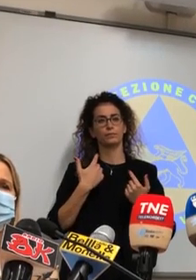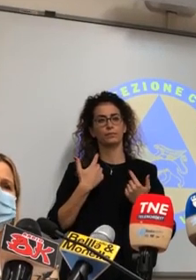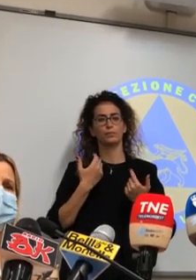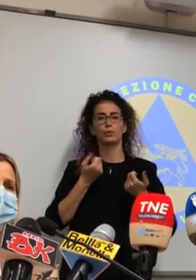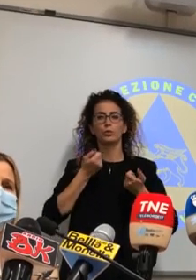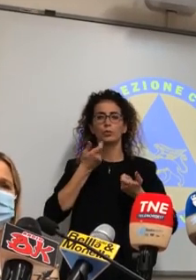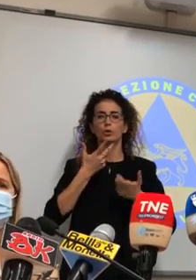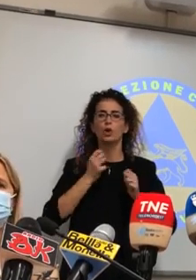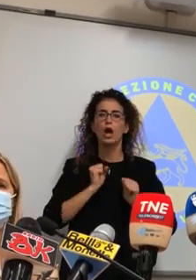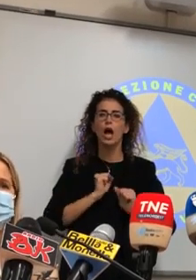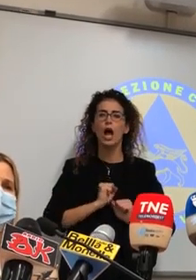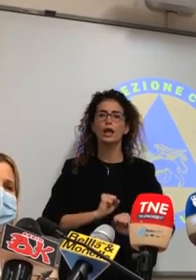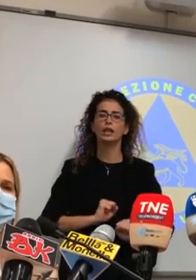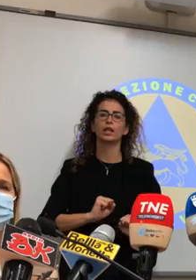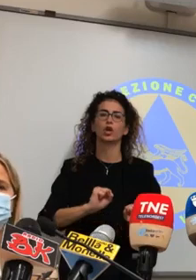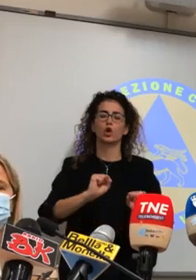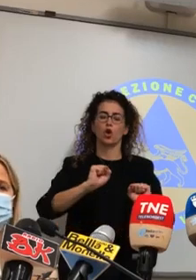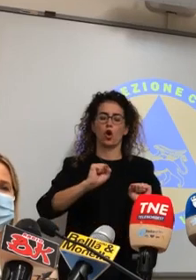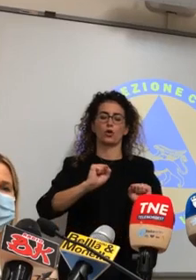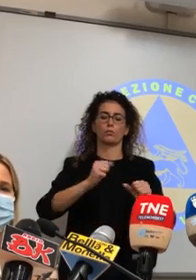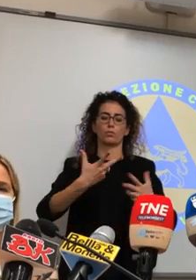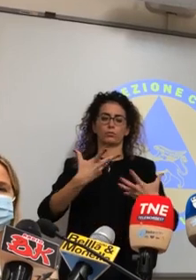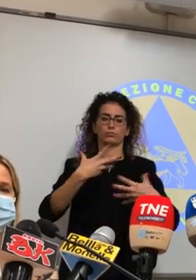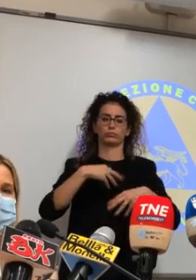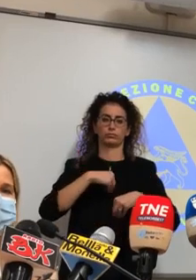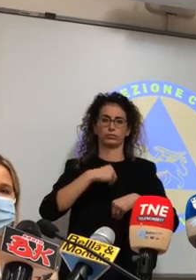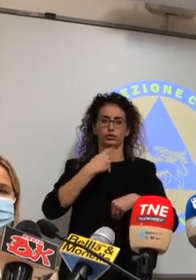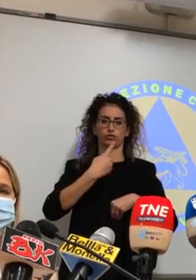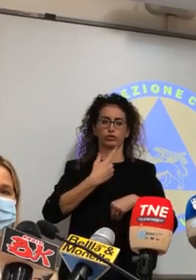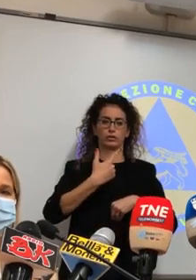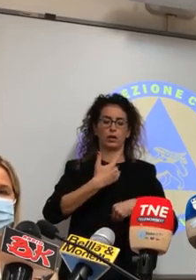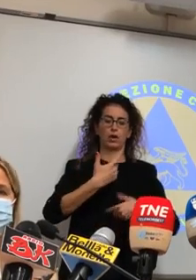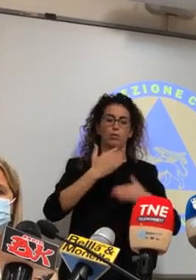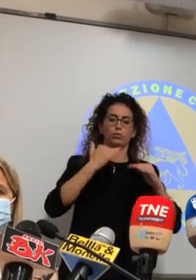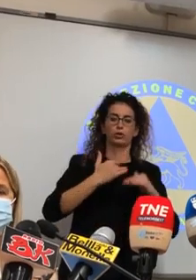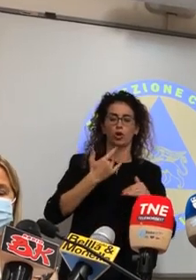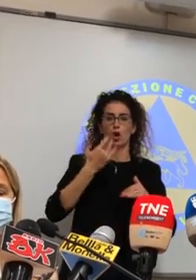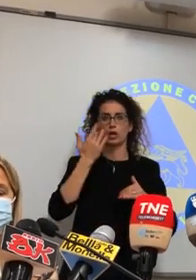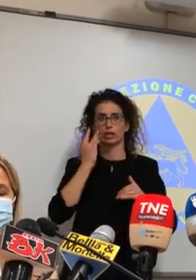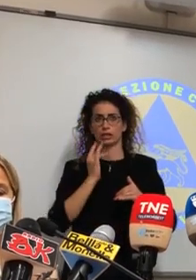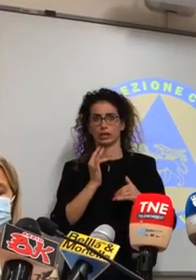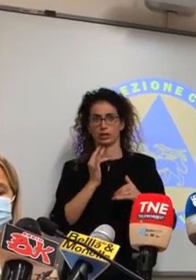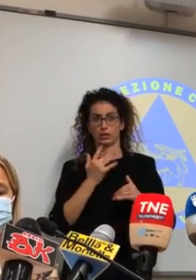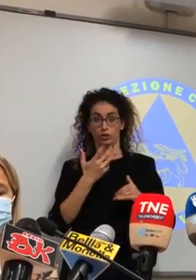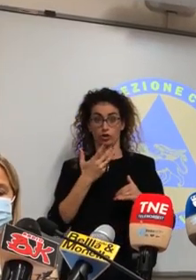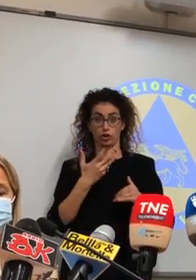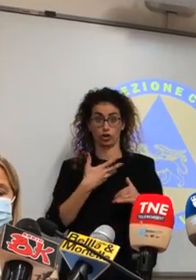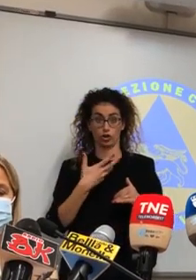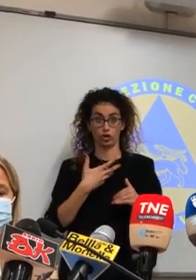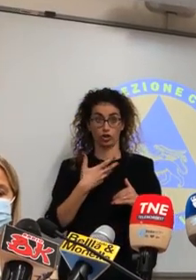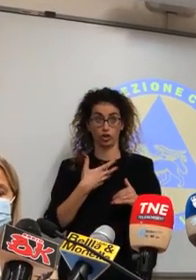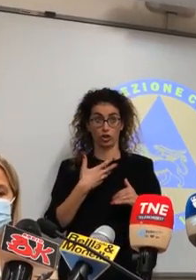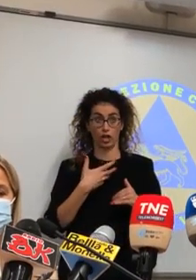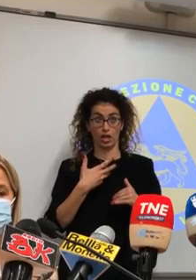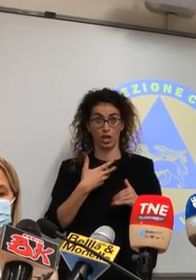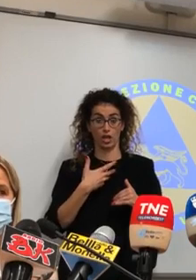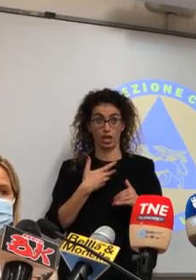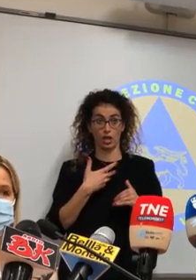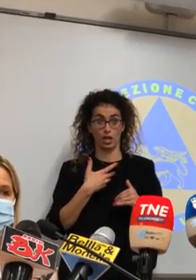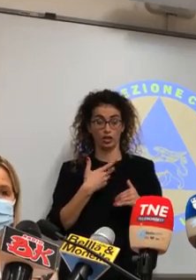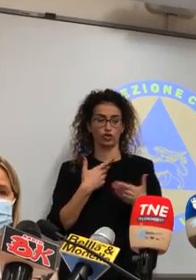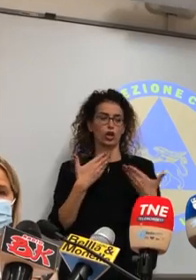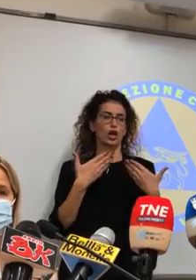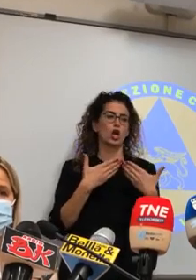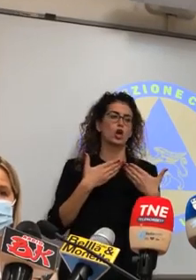ci sono studi che hanno accertato questo tetto massimo per cui ci si può dire protetti oppure non